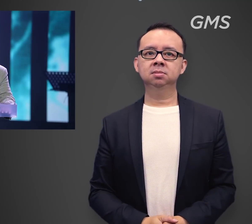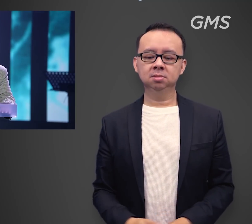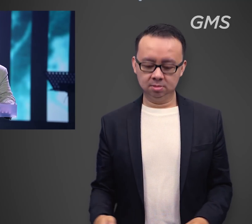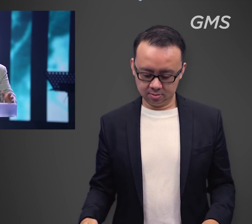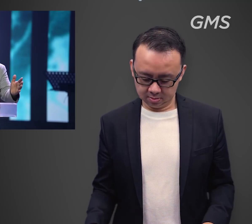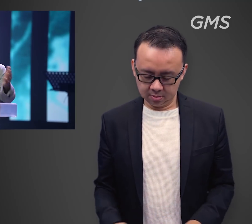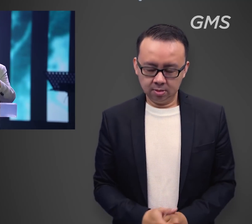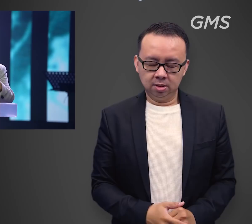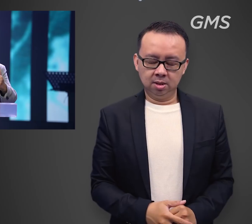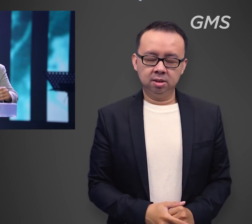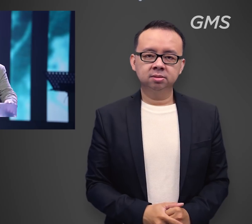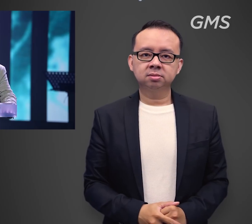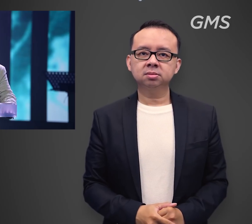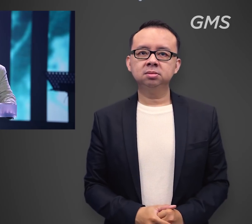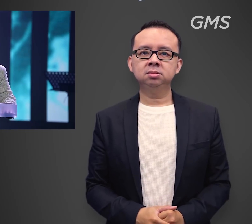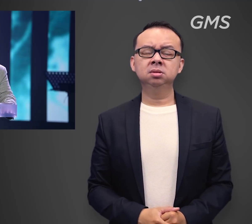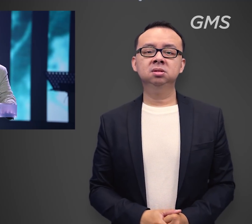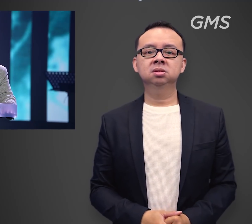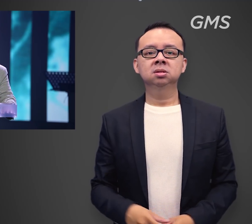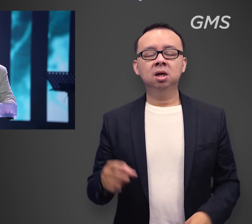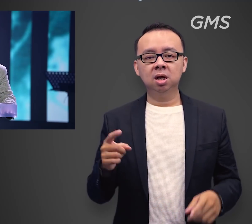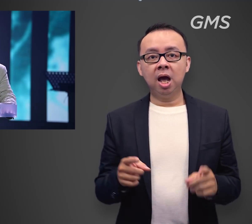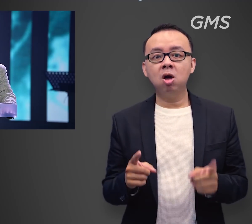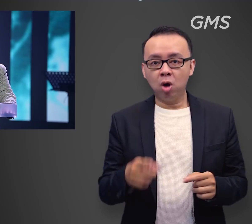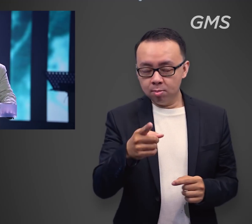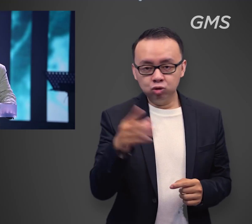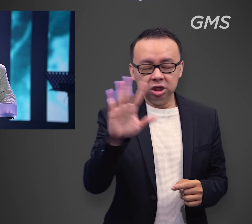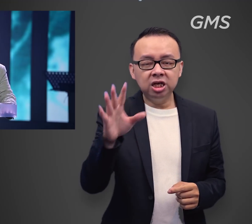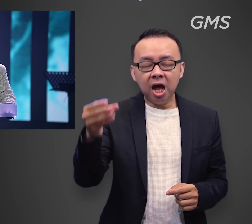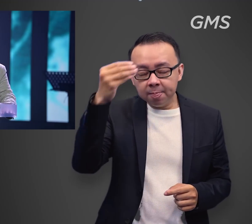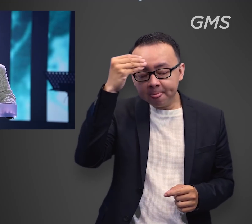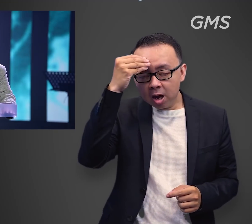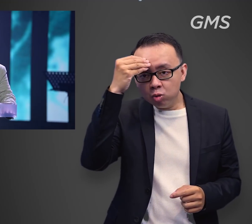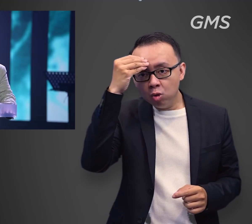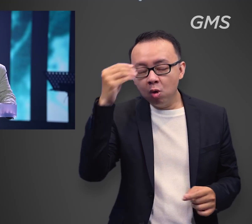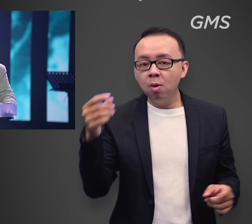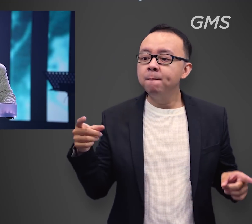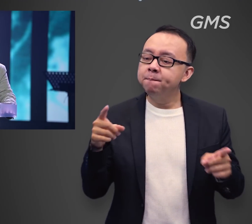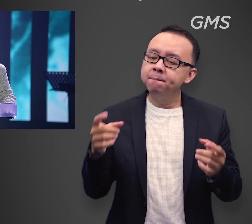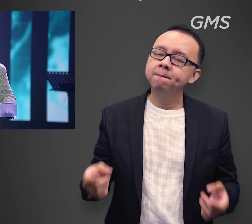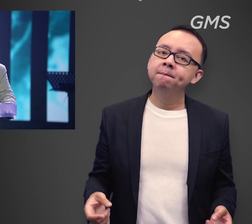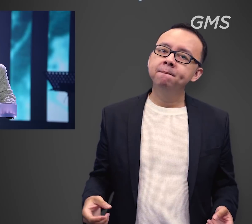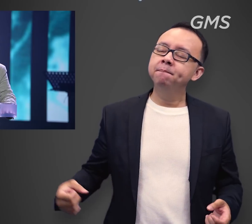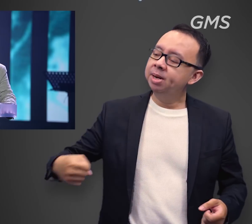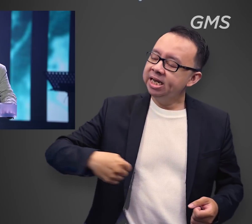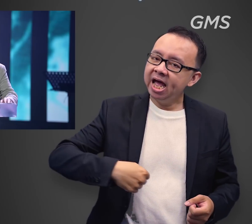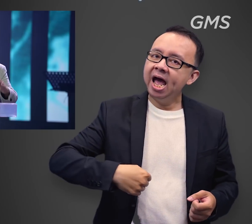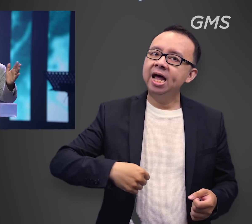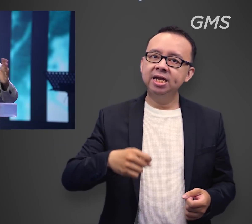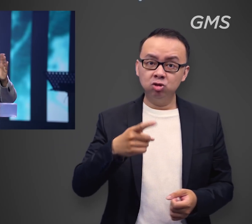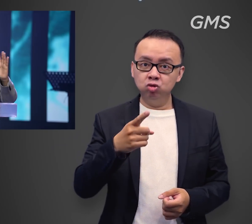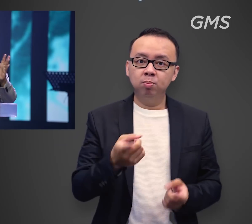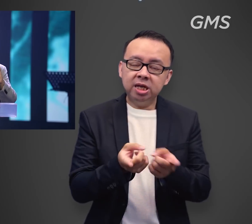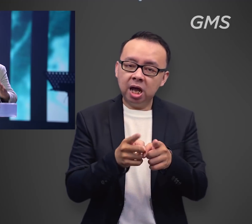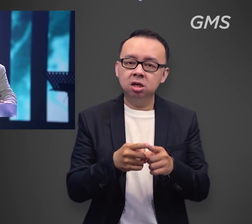sama sampaikan, yang lalu datang kepada saya, ya orang yang mau bercerai. Lalu saya tanya, ya segala